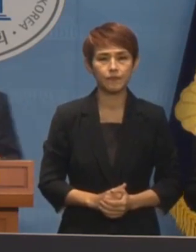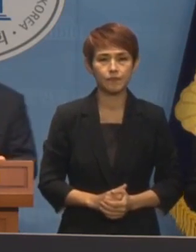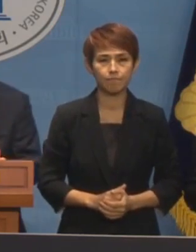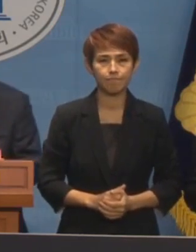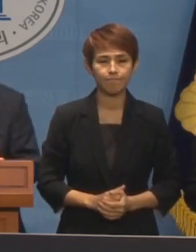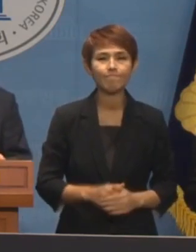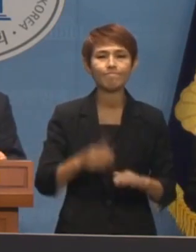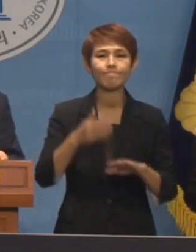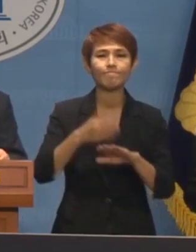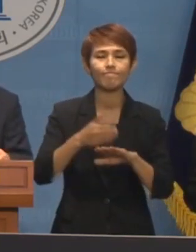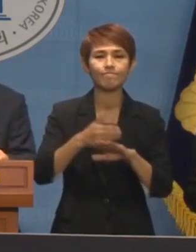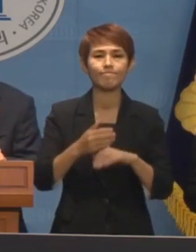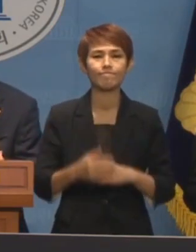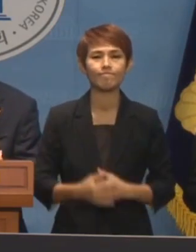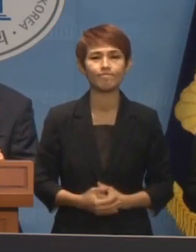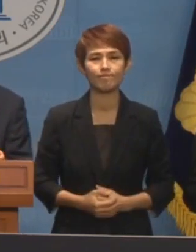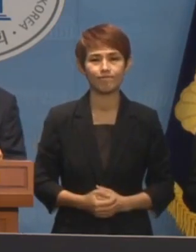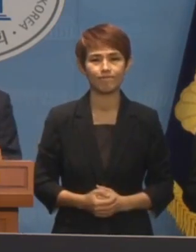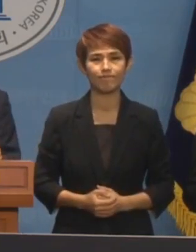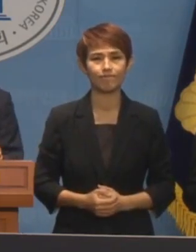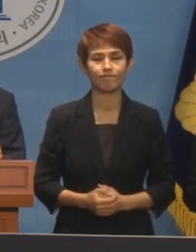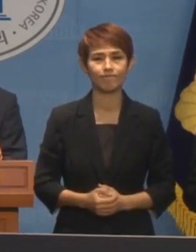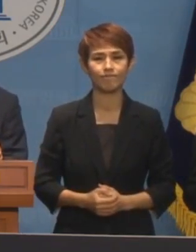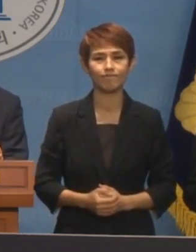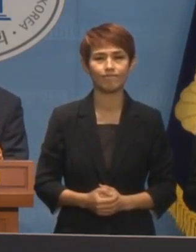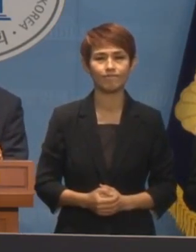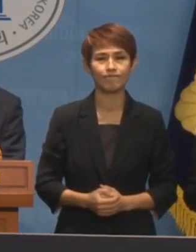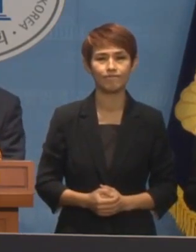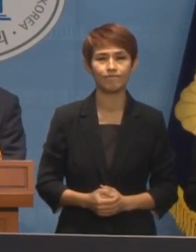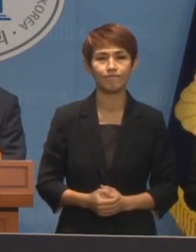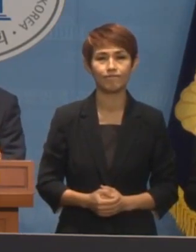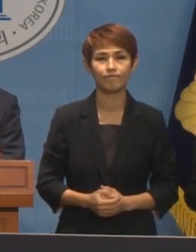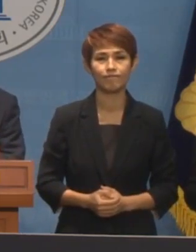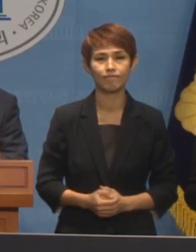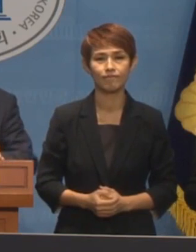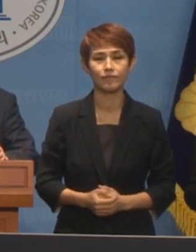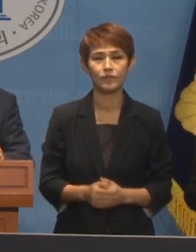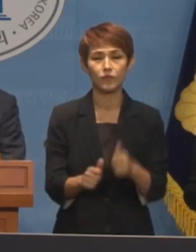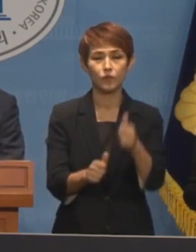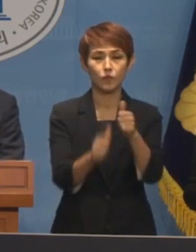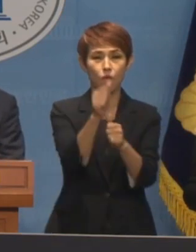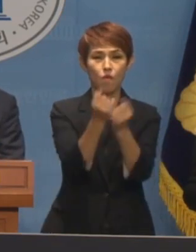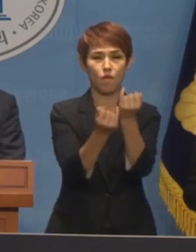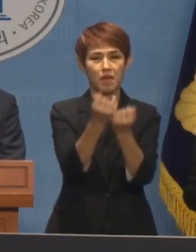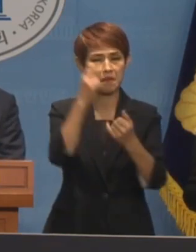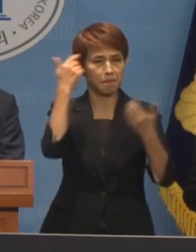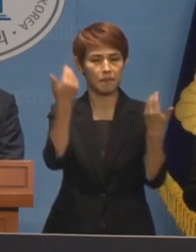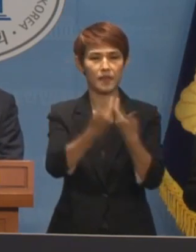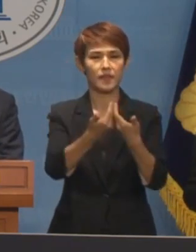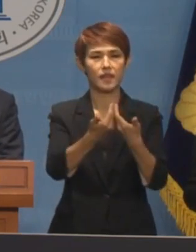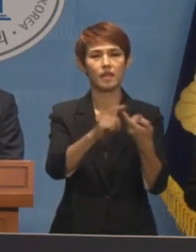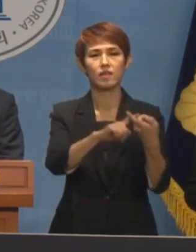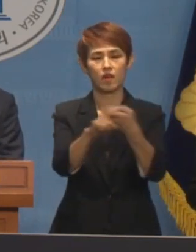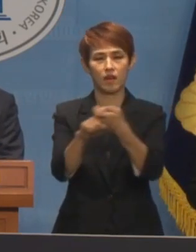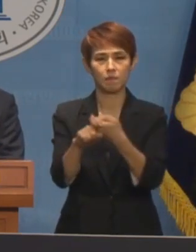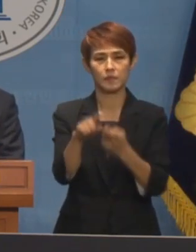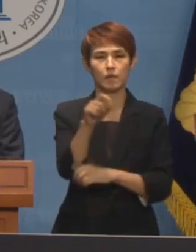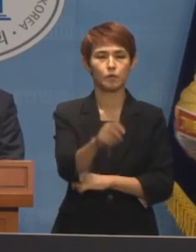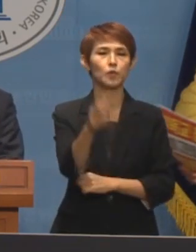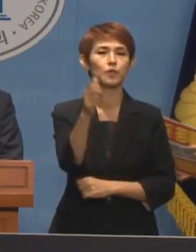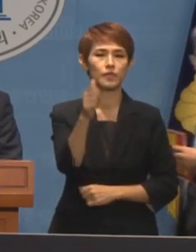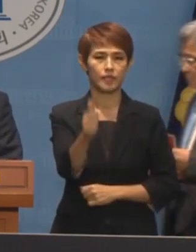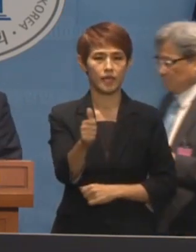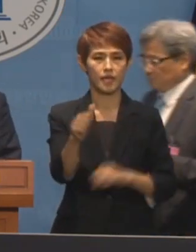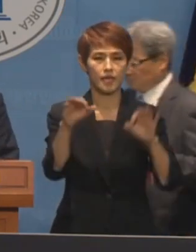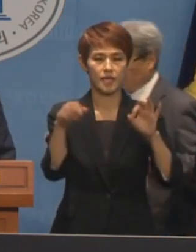네, 감사합니다. 이 시간에는 우리 반동성애 교단 연합 사무총장님이신